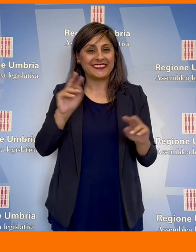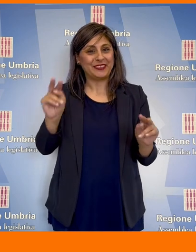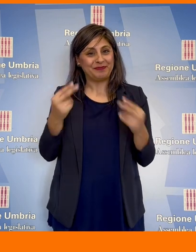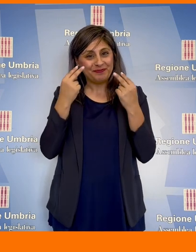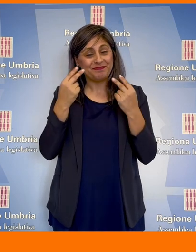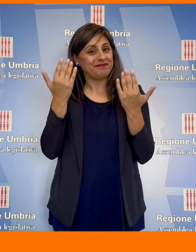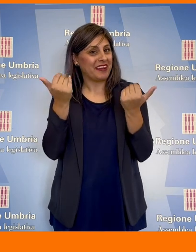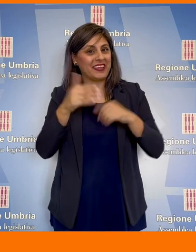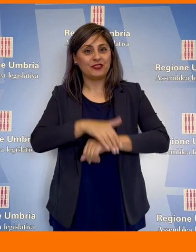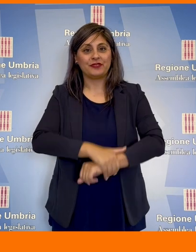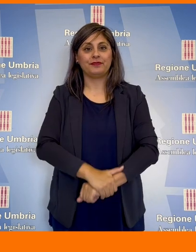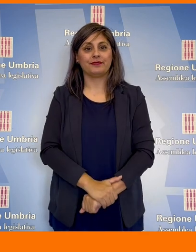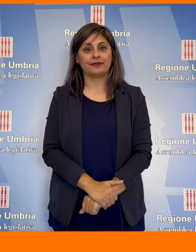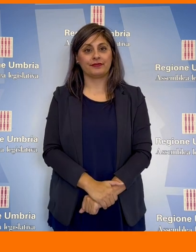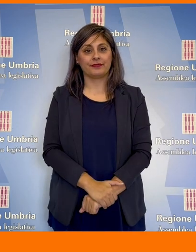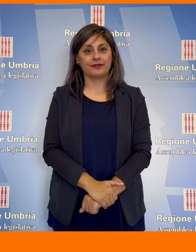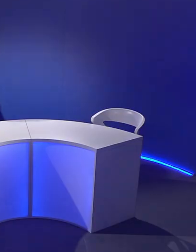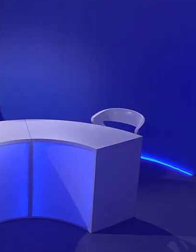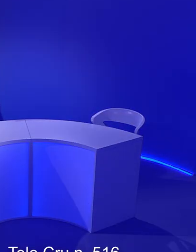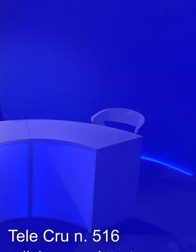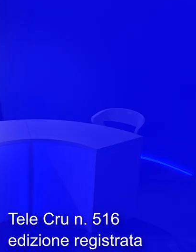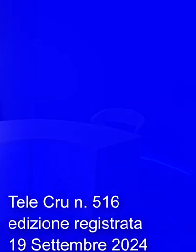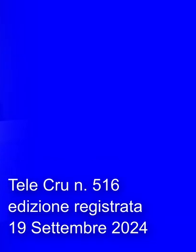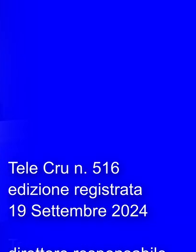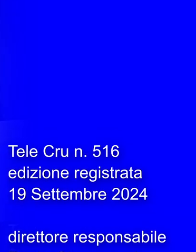per la vostra attenzione arrivederci. e